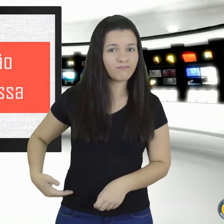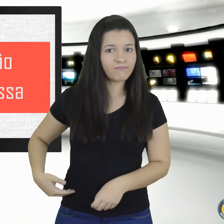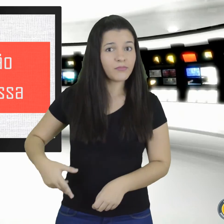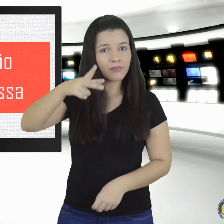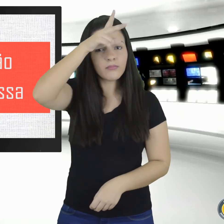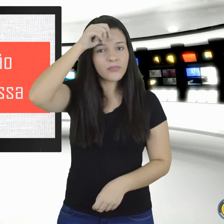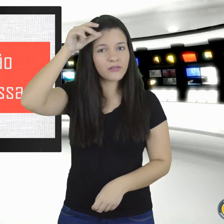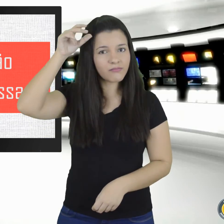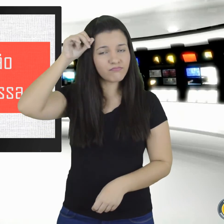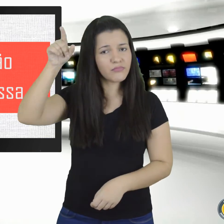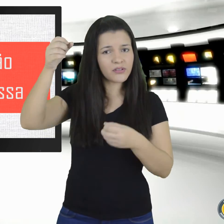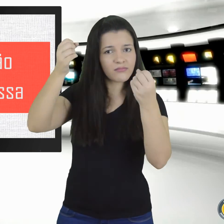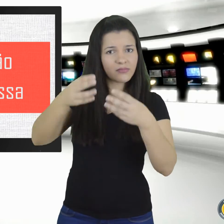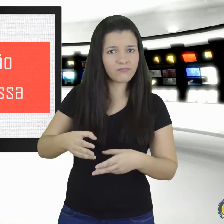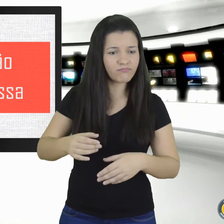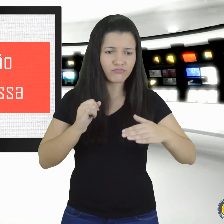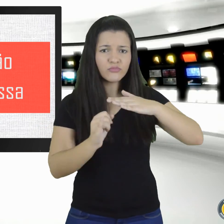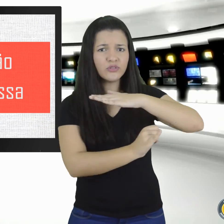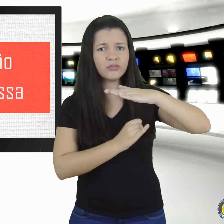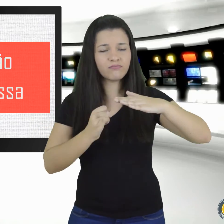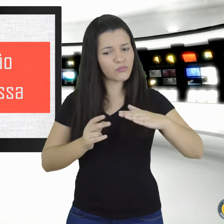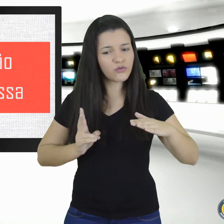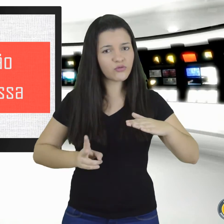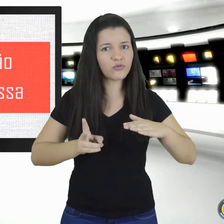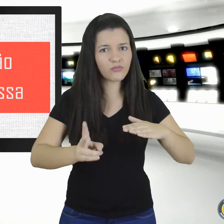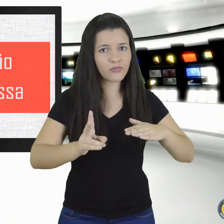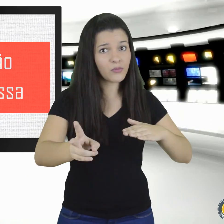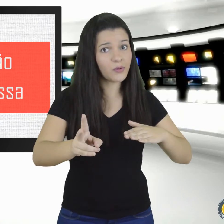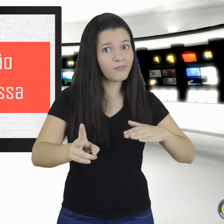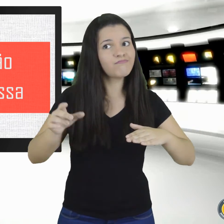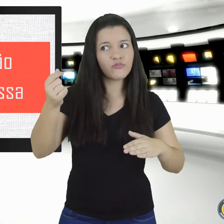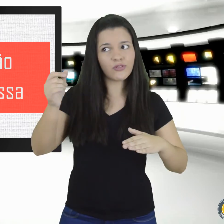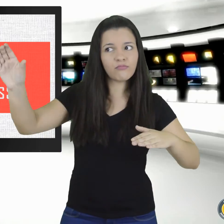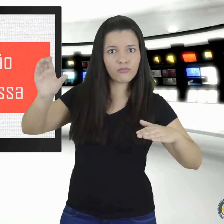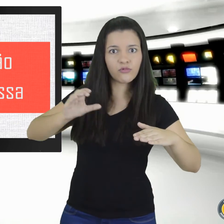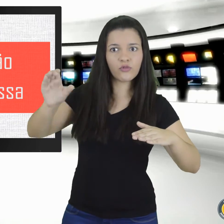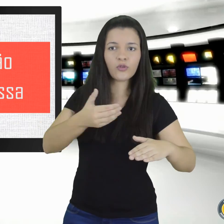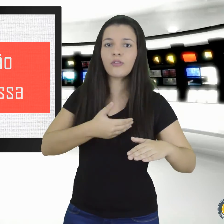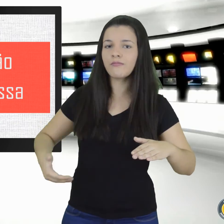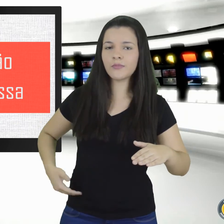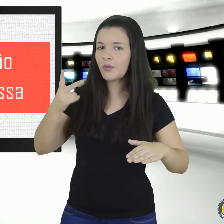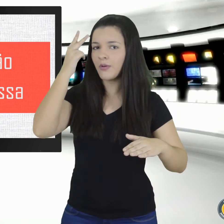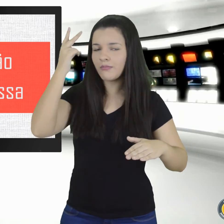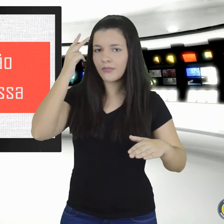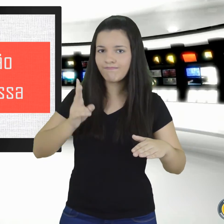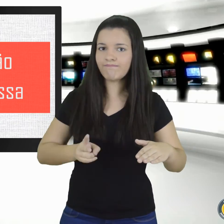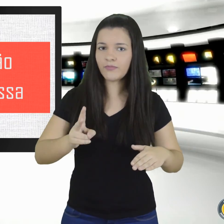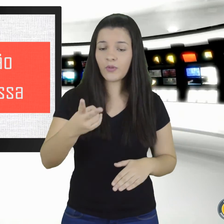instituição continua contando com eles. Em 2015, inclusive, celebramos novo convênio